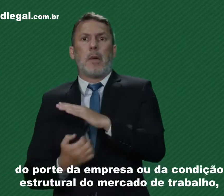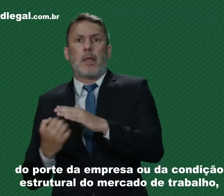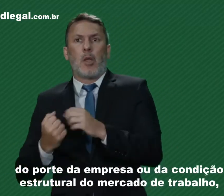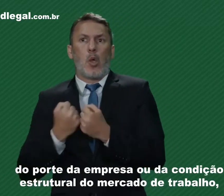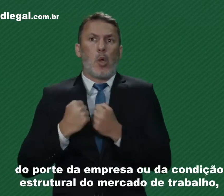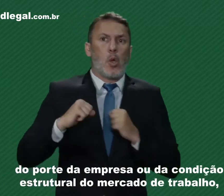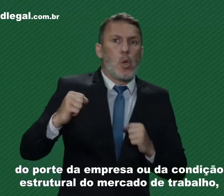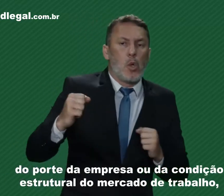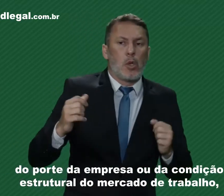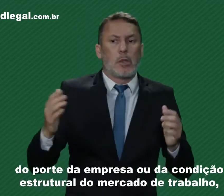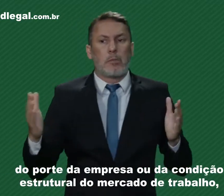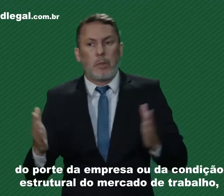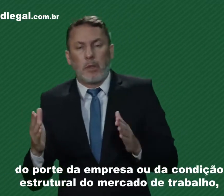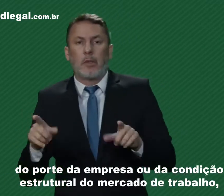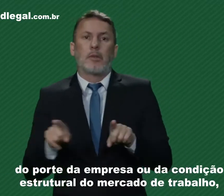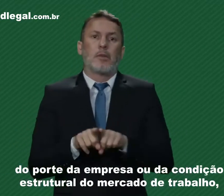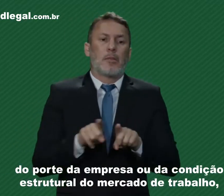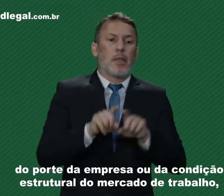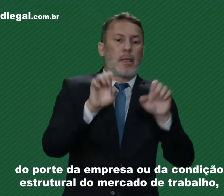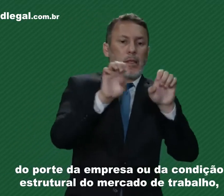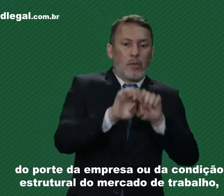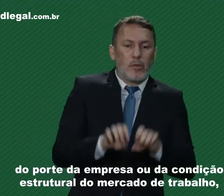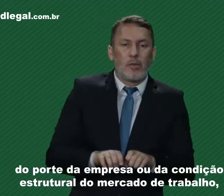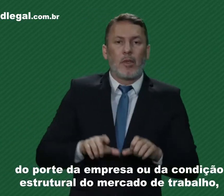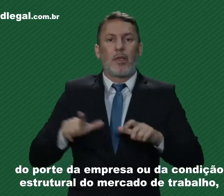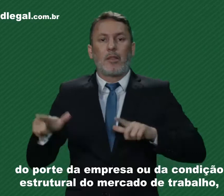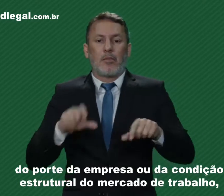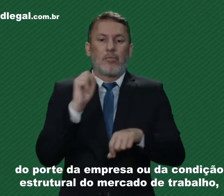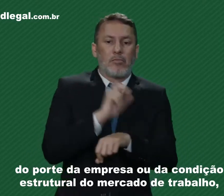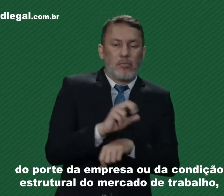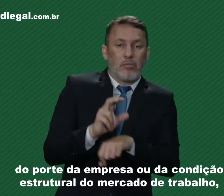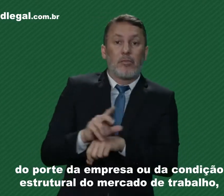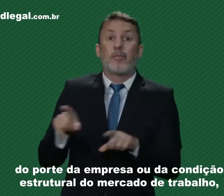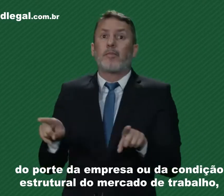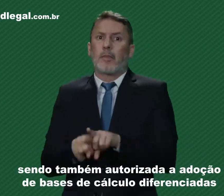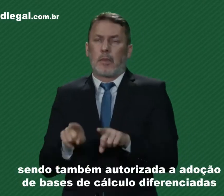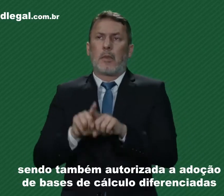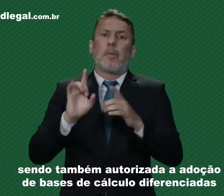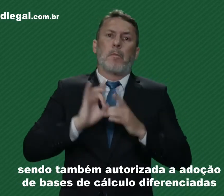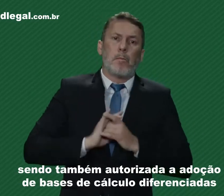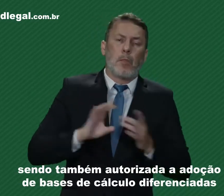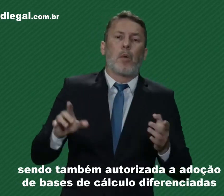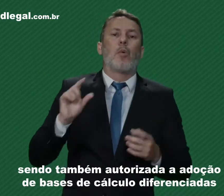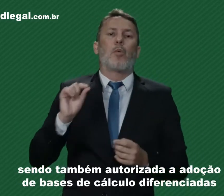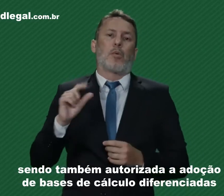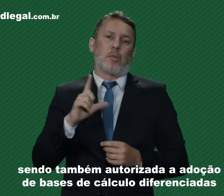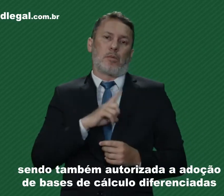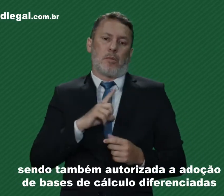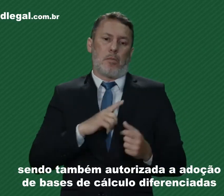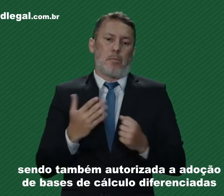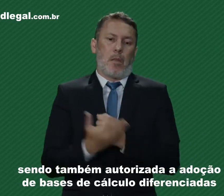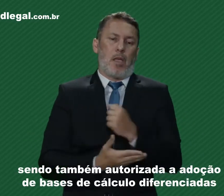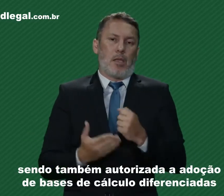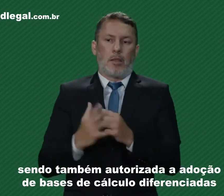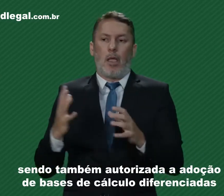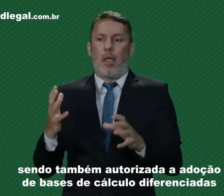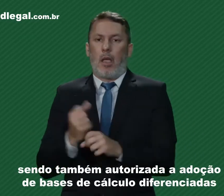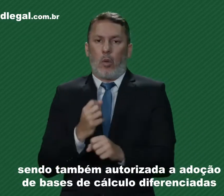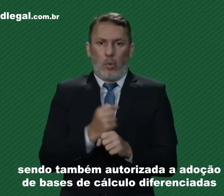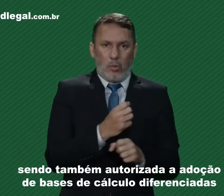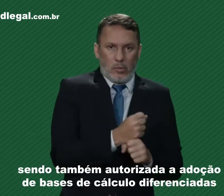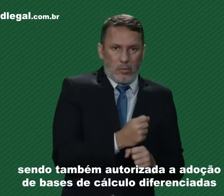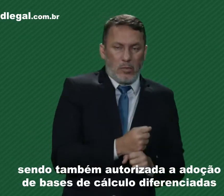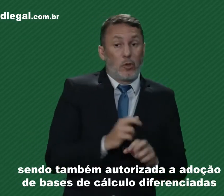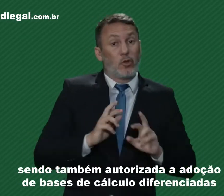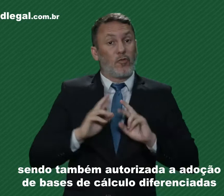do porte da empresa ou da condição estrutural do mercado de trabalho, sendo também autorizada a adoção de